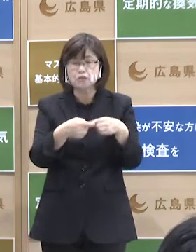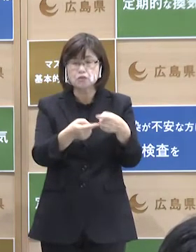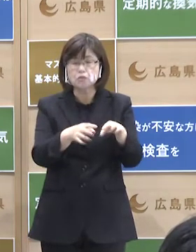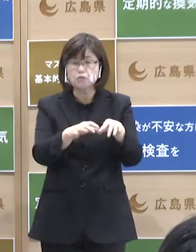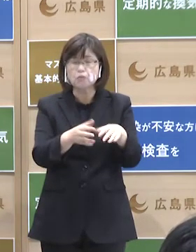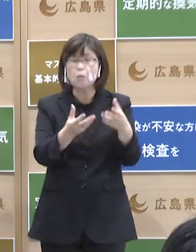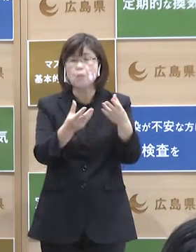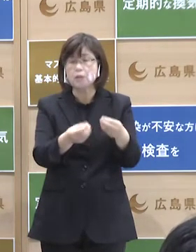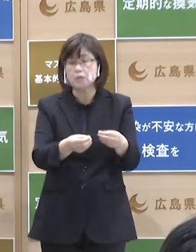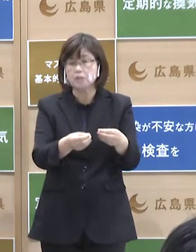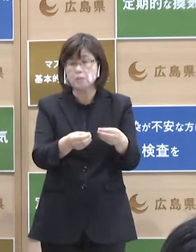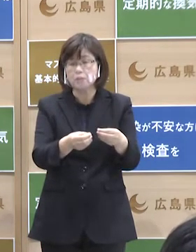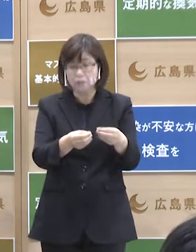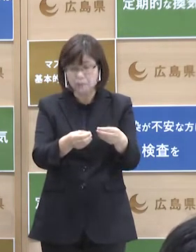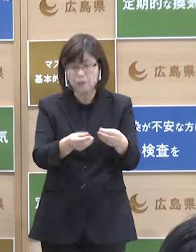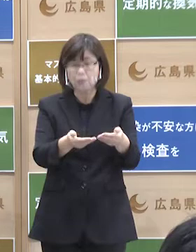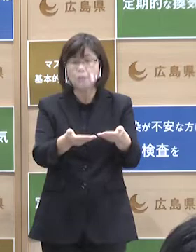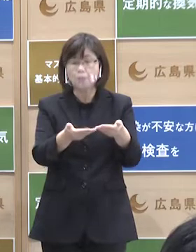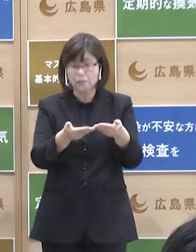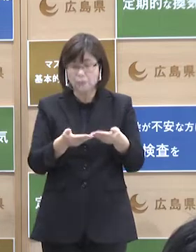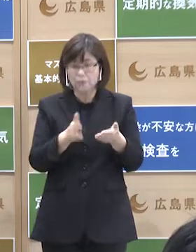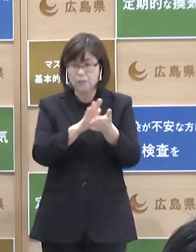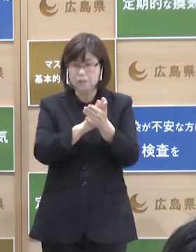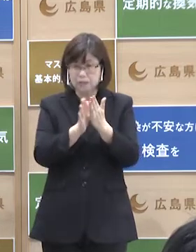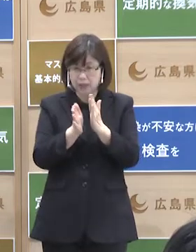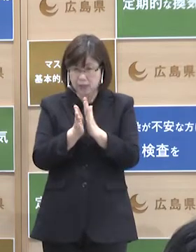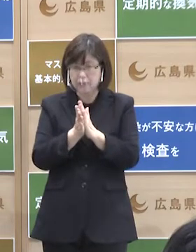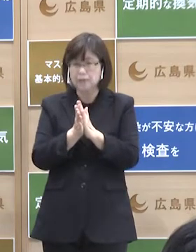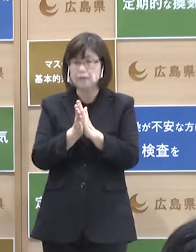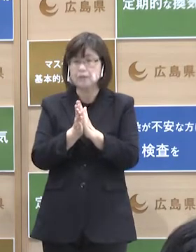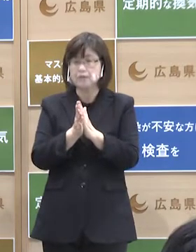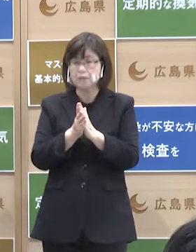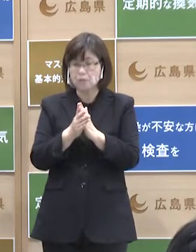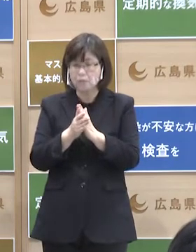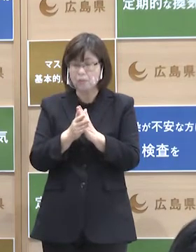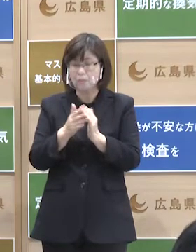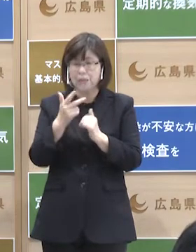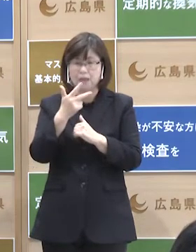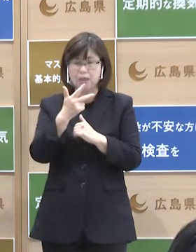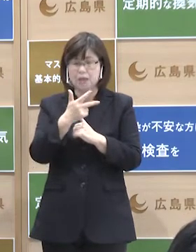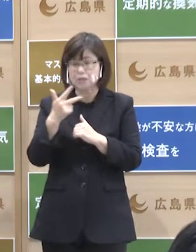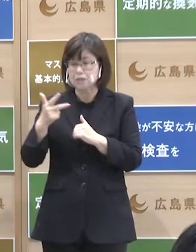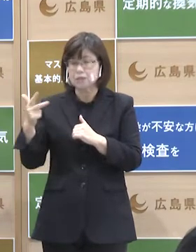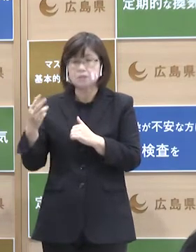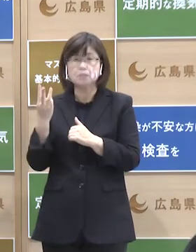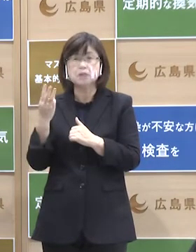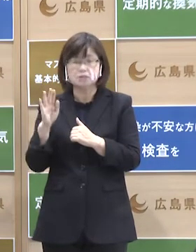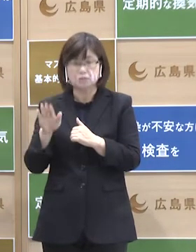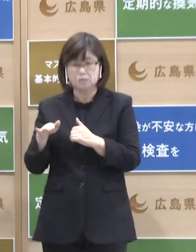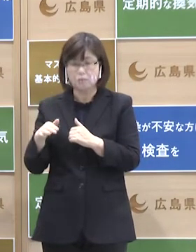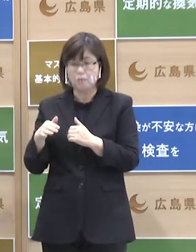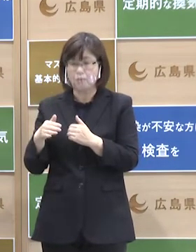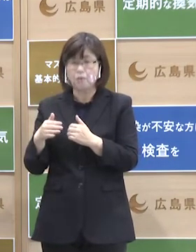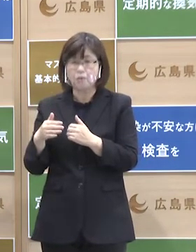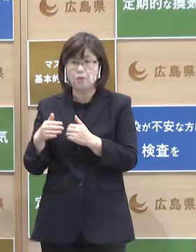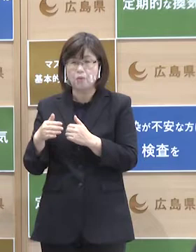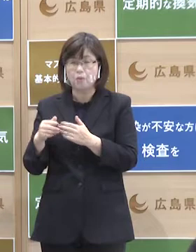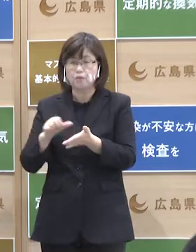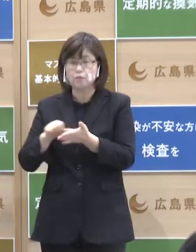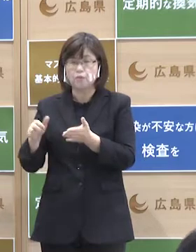それから保健、所設置の3市と、それから陽性者登録センター